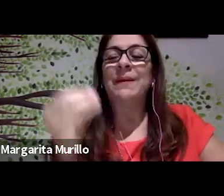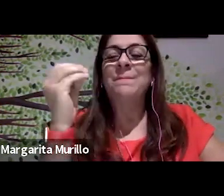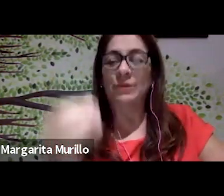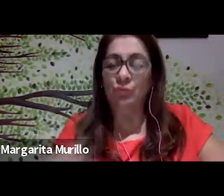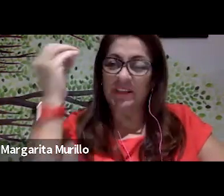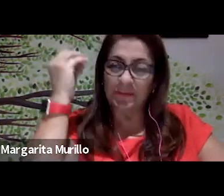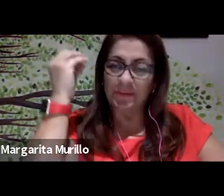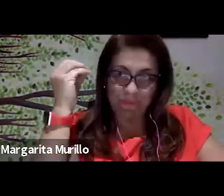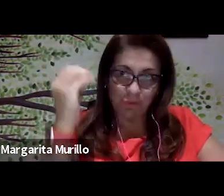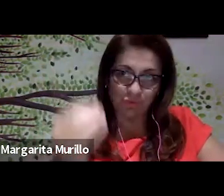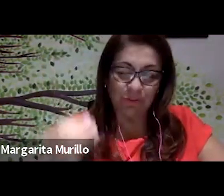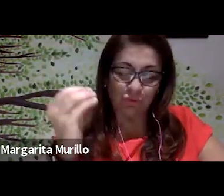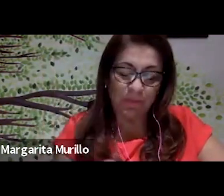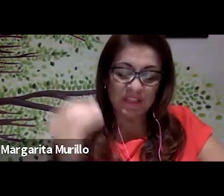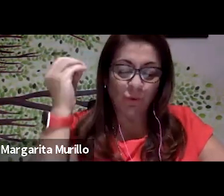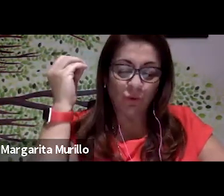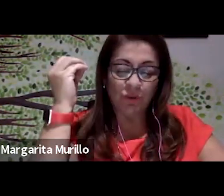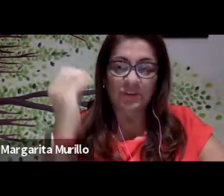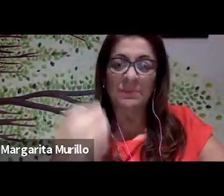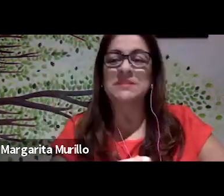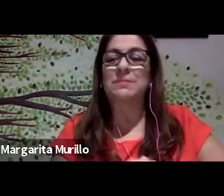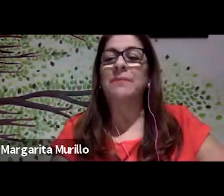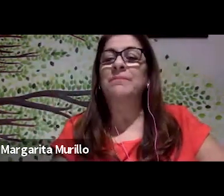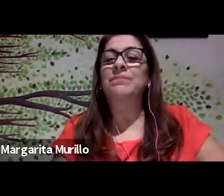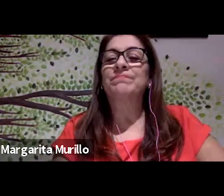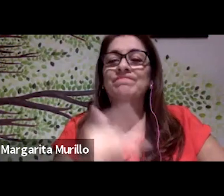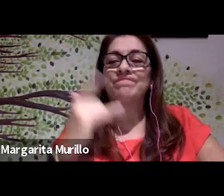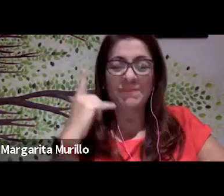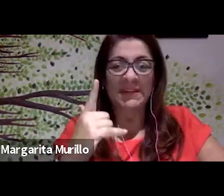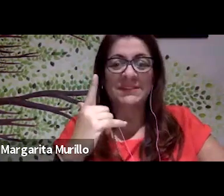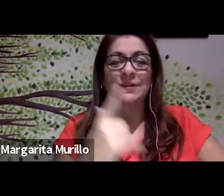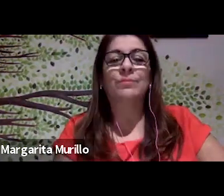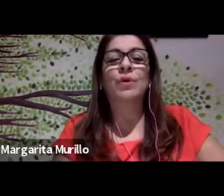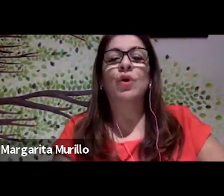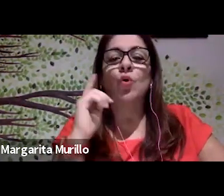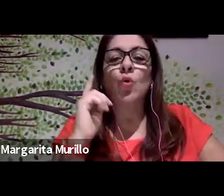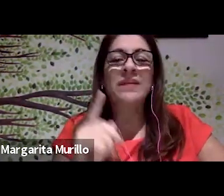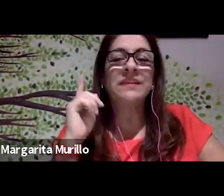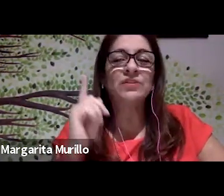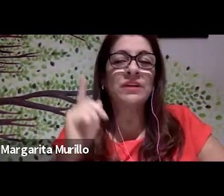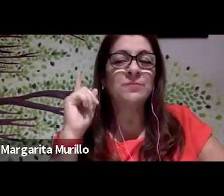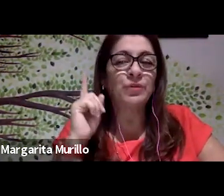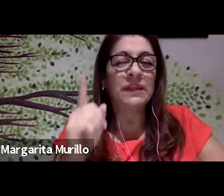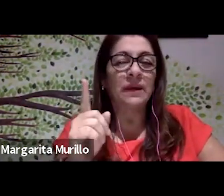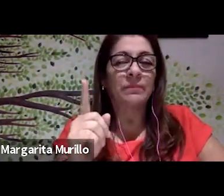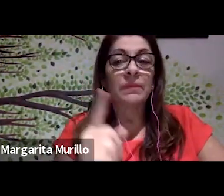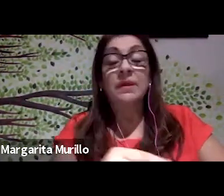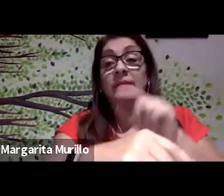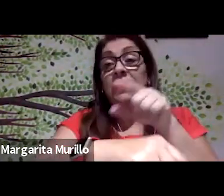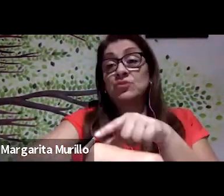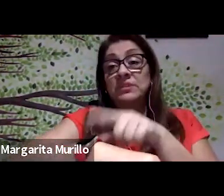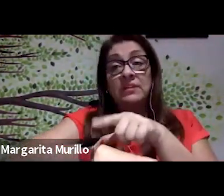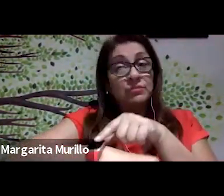un examen para usted y usted mismo usted mismo piénselo Cuántas horas por día